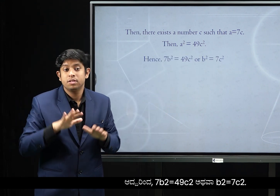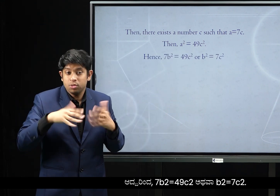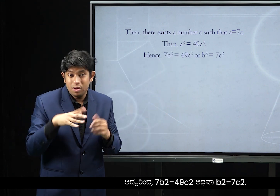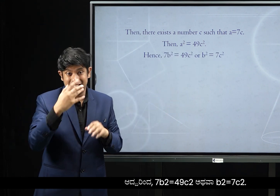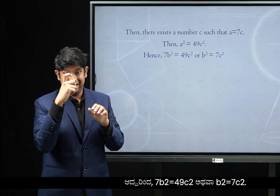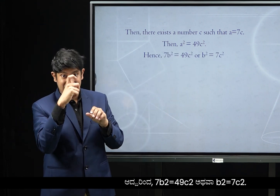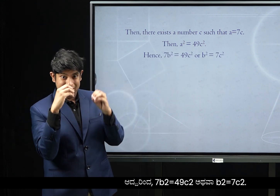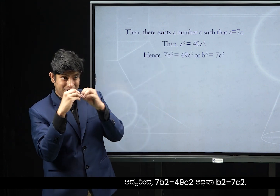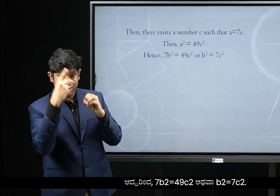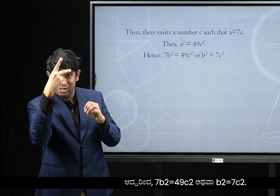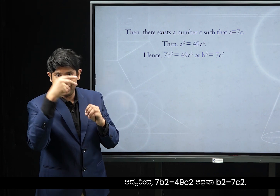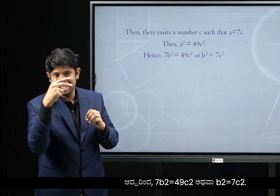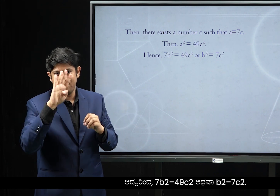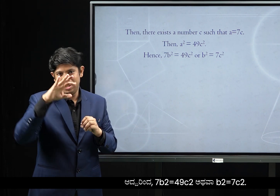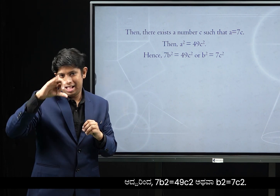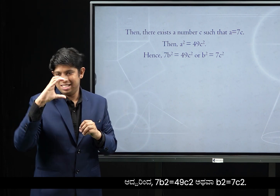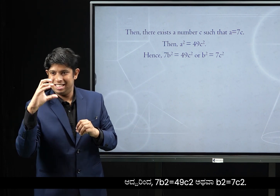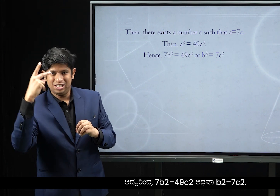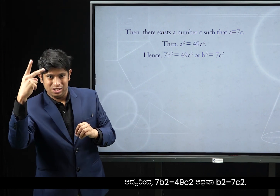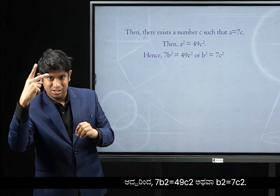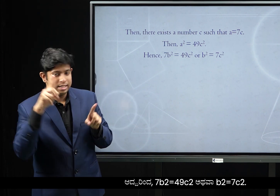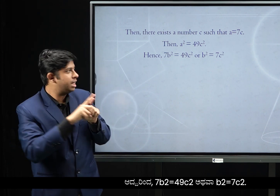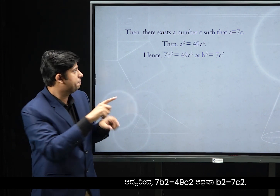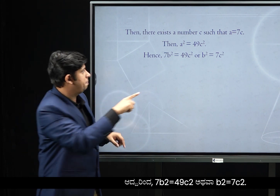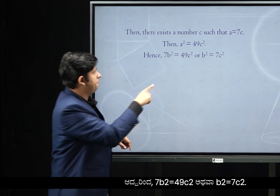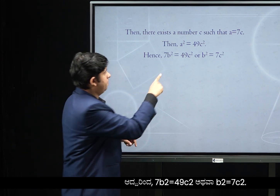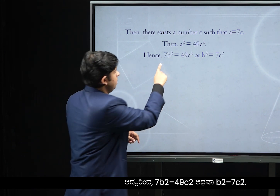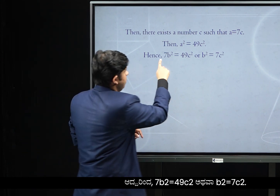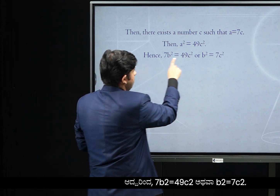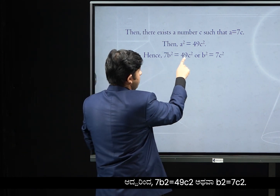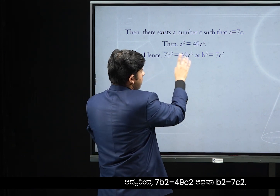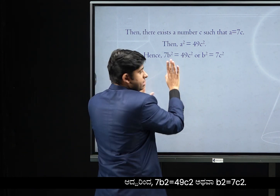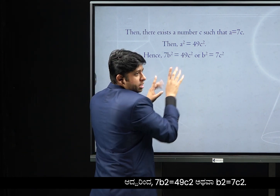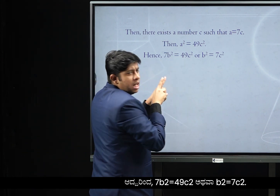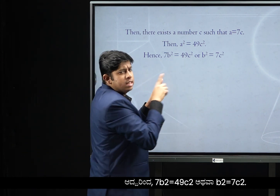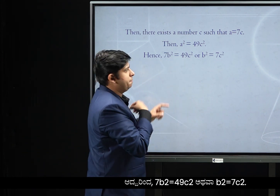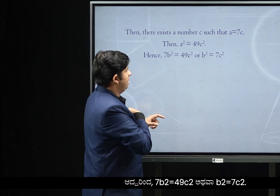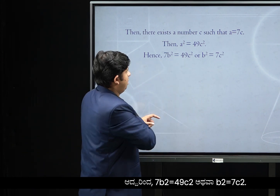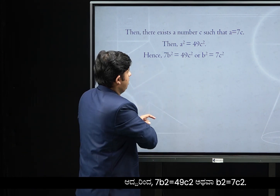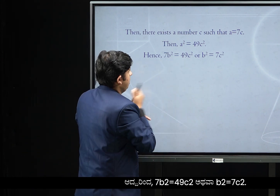ಆದ್ದರಿಂದ 7B2 ಈಕ್ವಲ್ಸ್ 49C2 ಅಥವಾ B2 ಈಕ್ವಲ್ಸ್ 7C2.